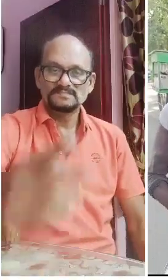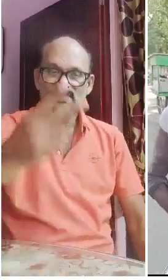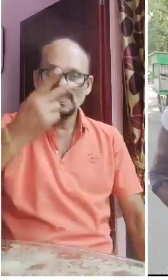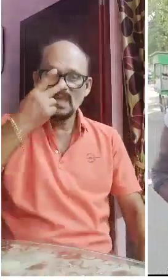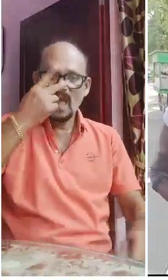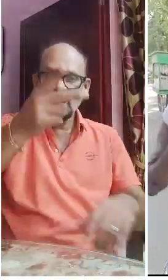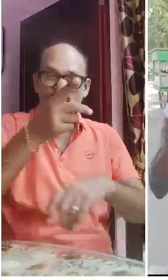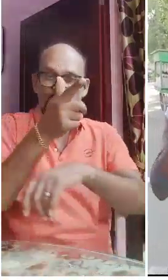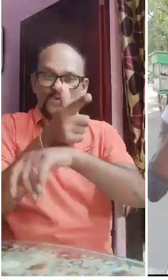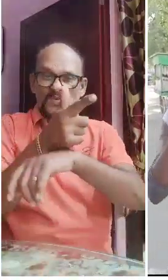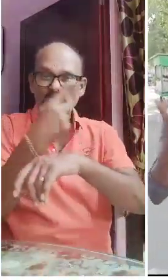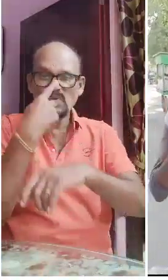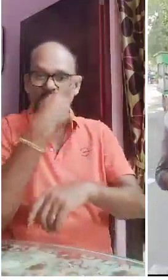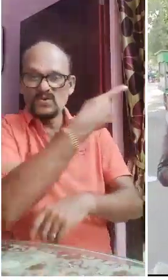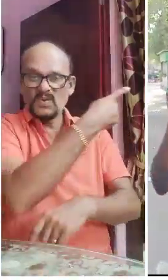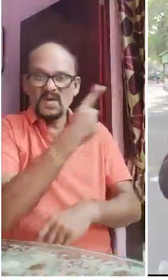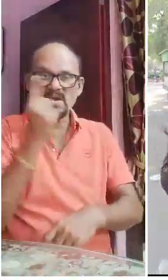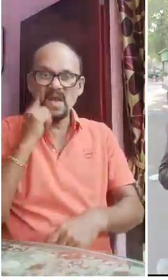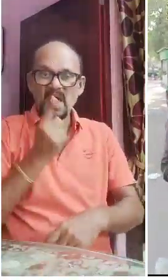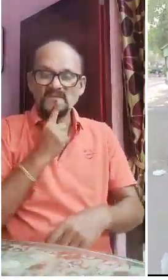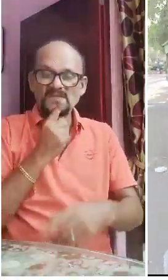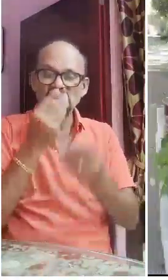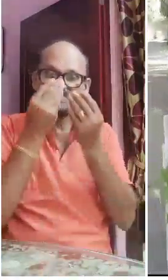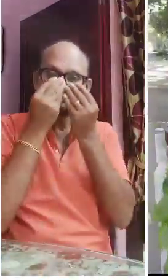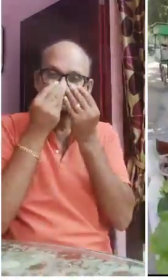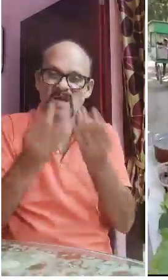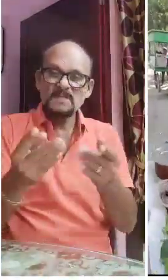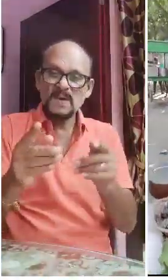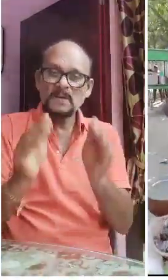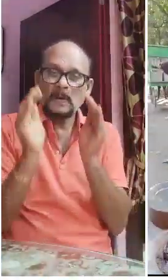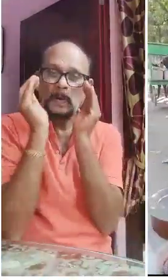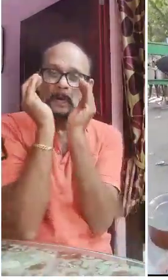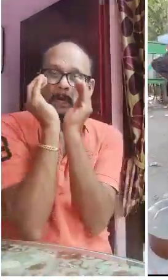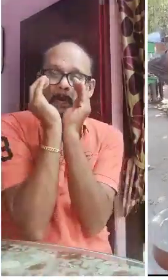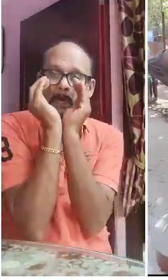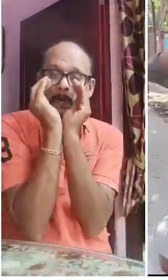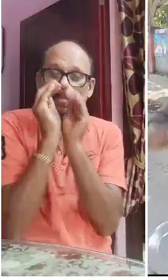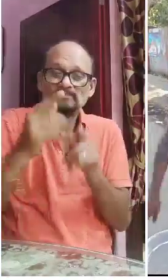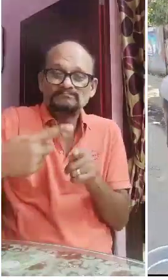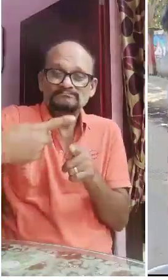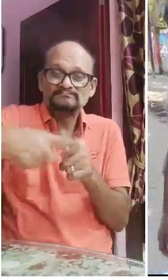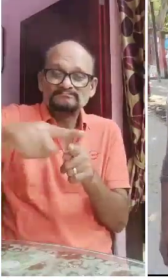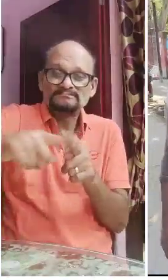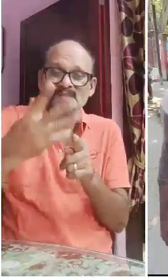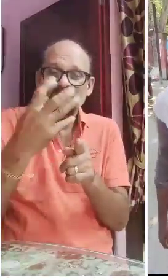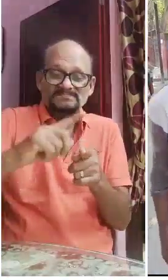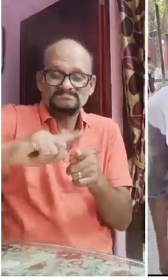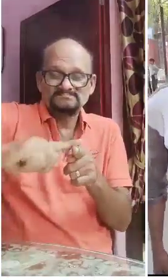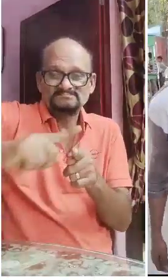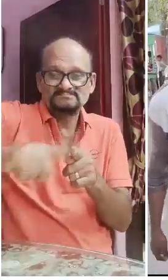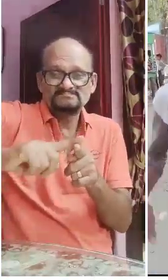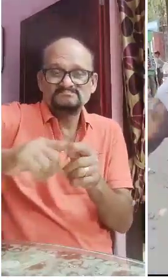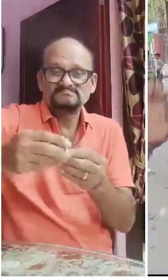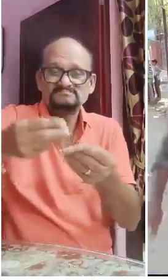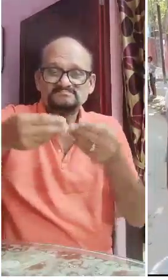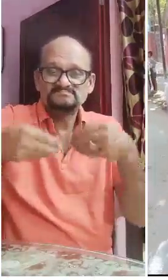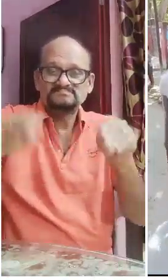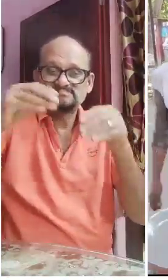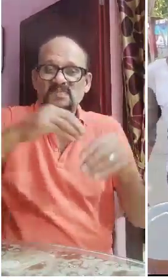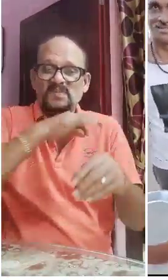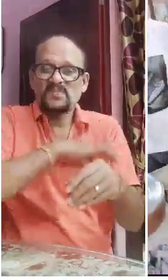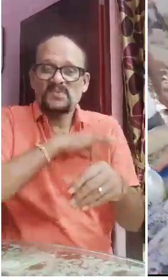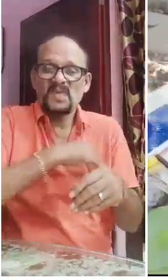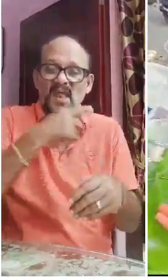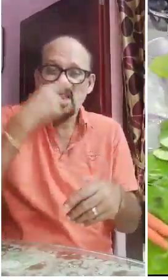बोल मिना पाते, पिर पादे, अली चाचा, तामस्कार, ठीको, ठीको, आखेचा,